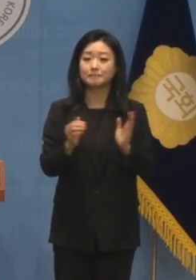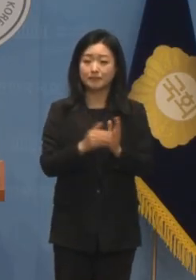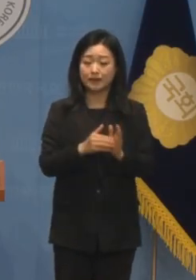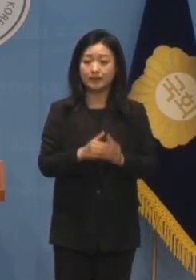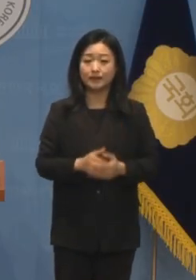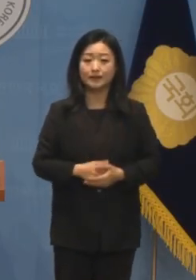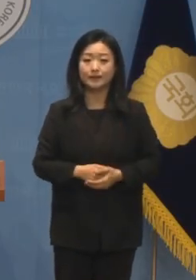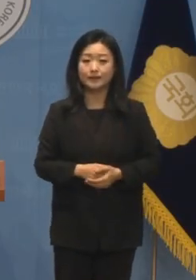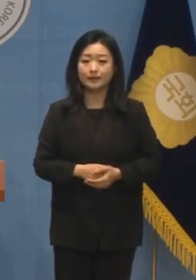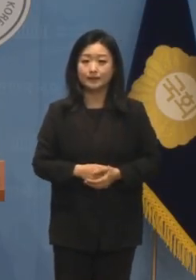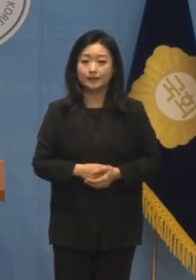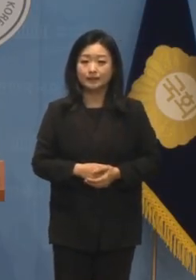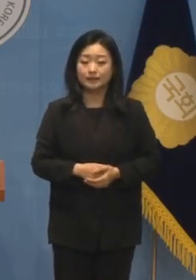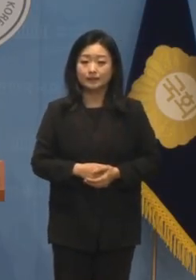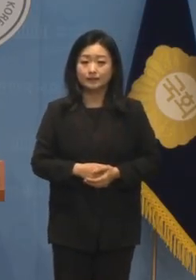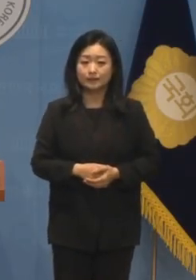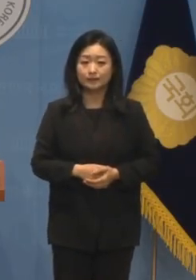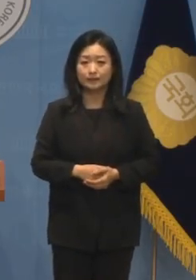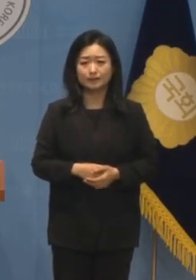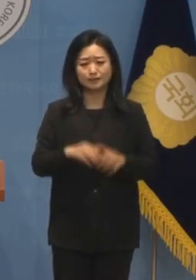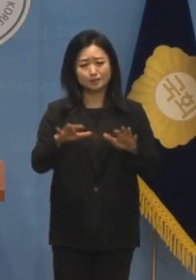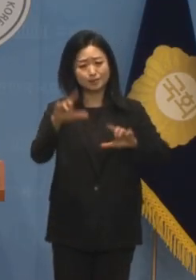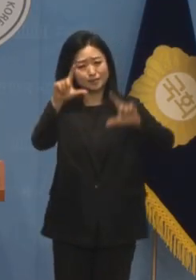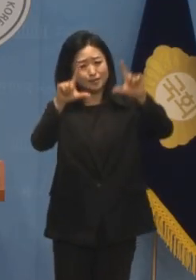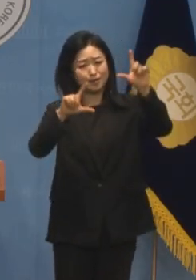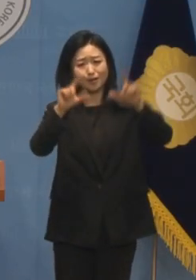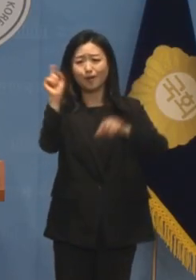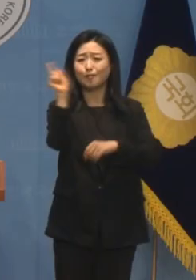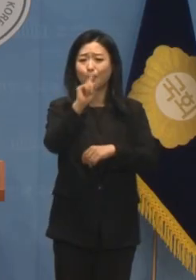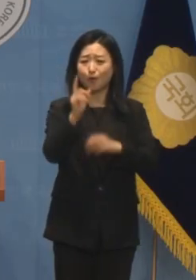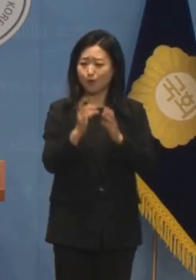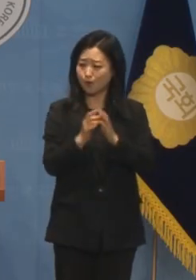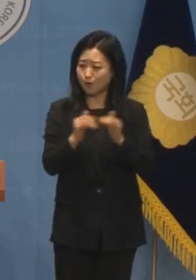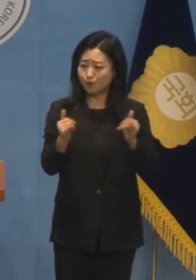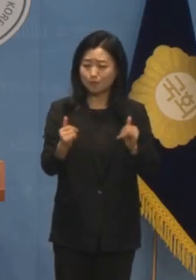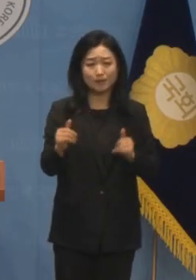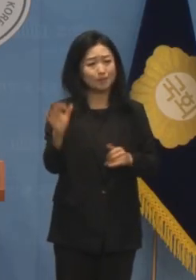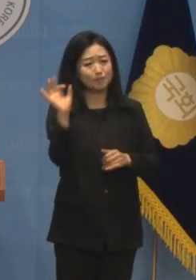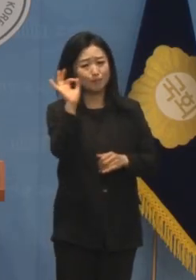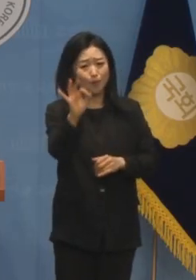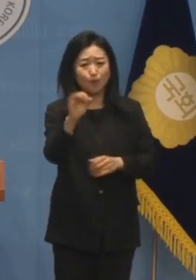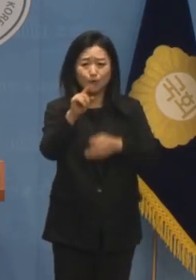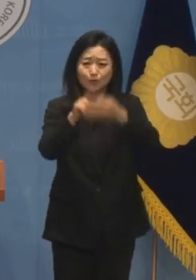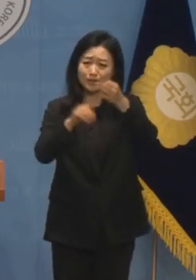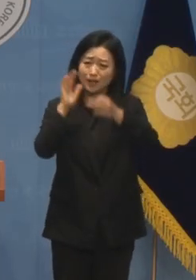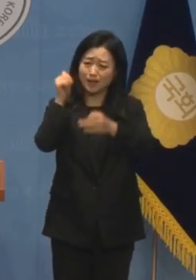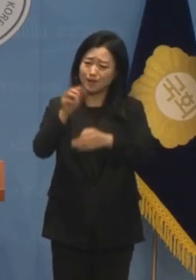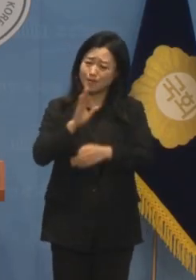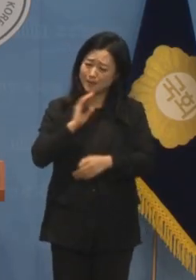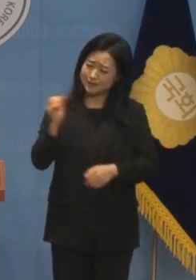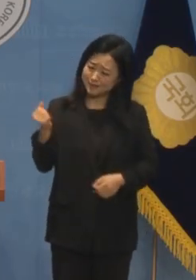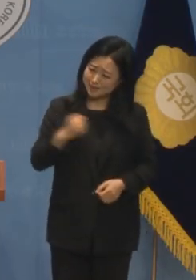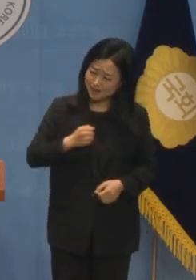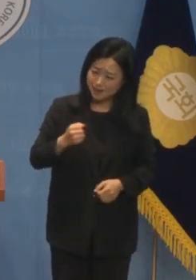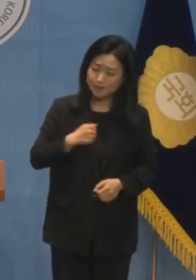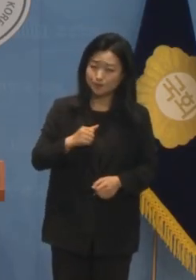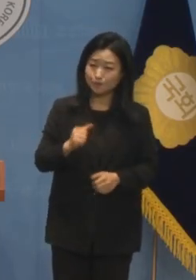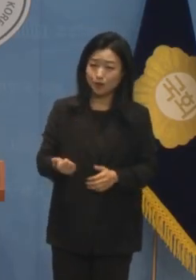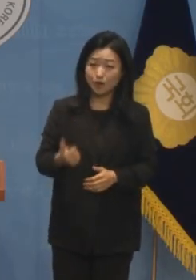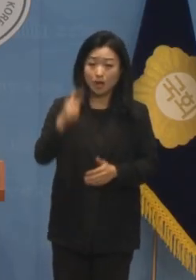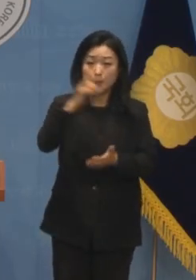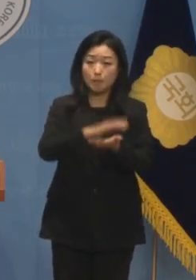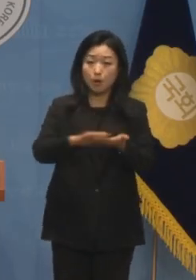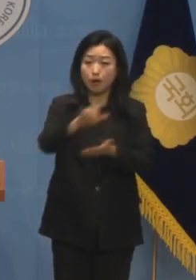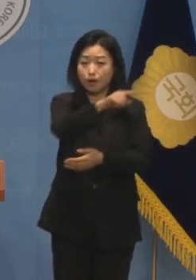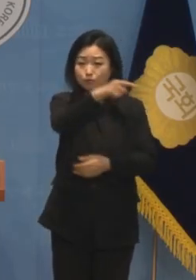비판했습니다. 어쩌다 이 지경까지 되었는지 국민들은 한심함을 버릴 수 없습니다. 평화가